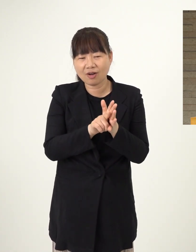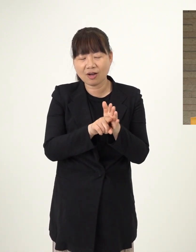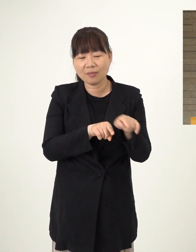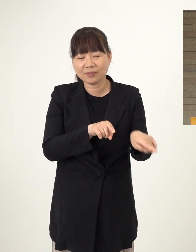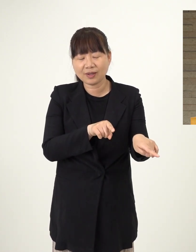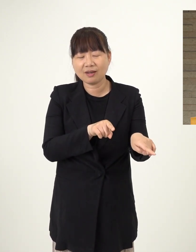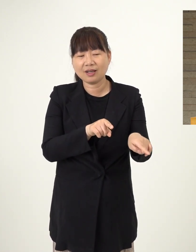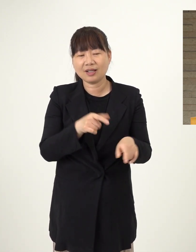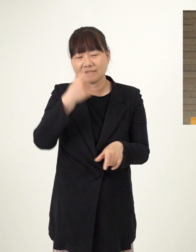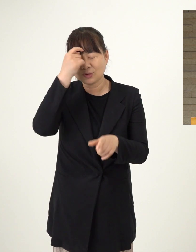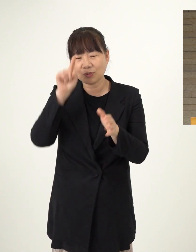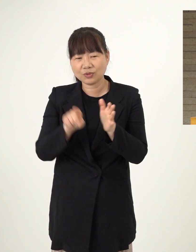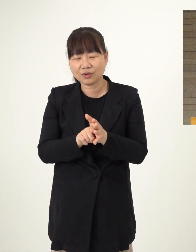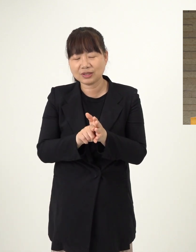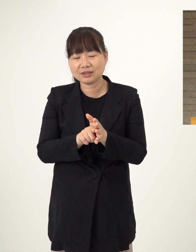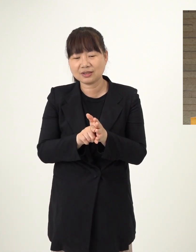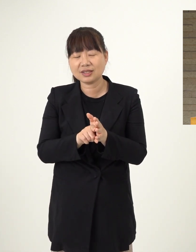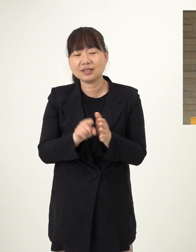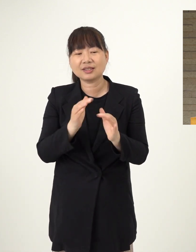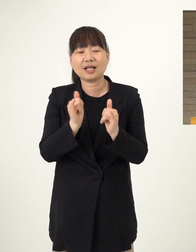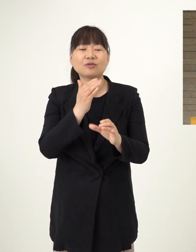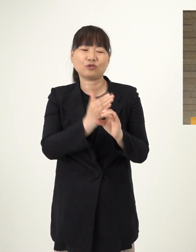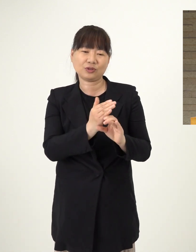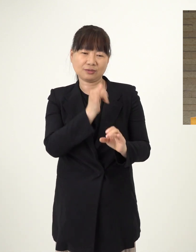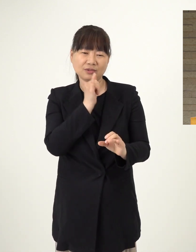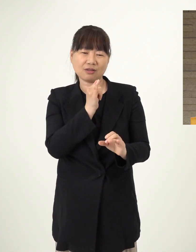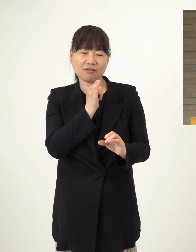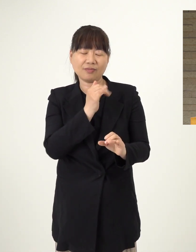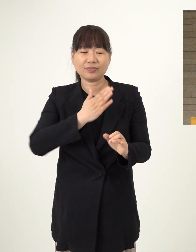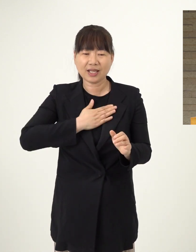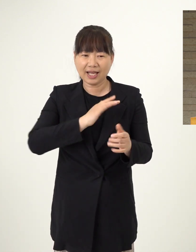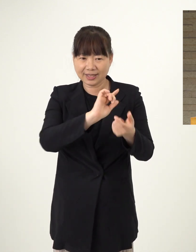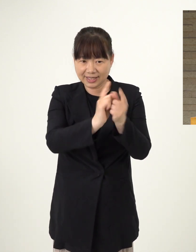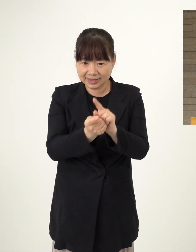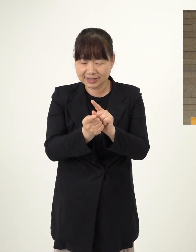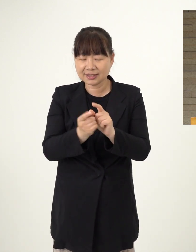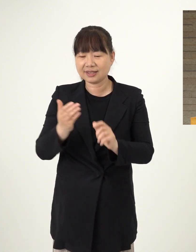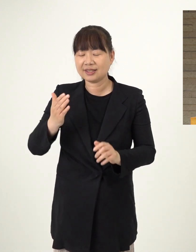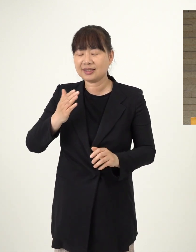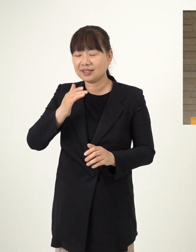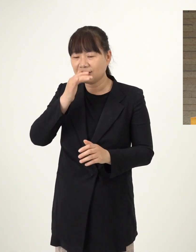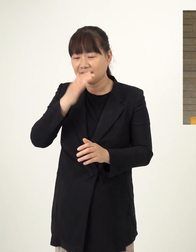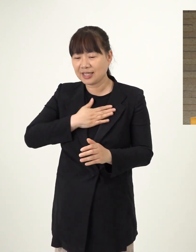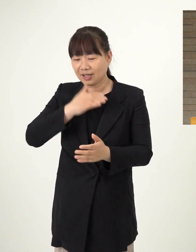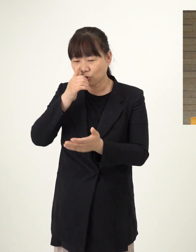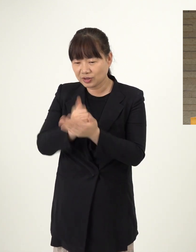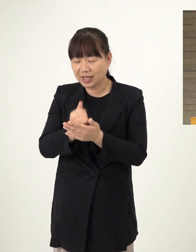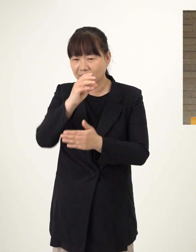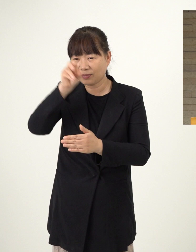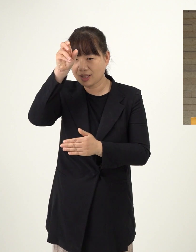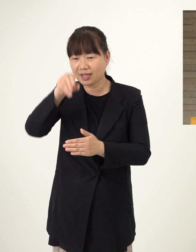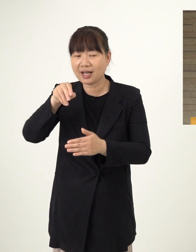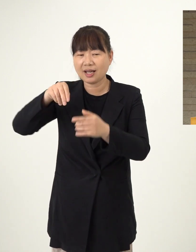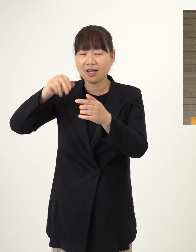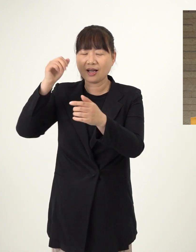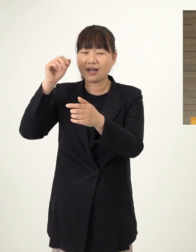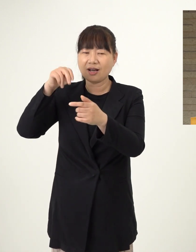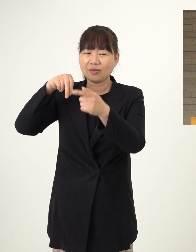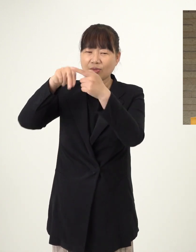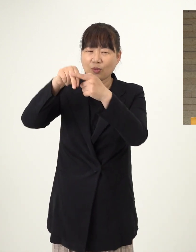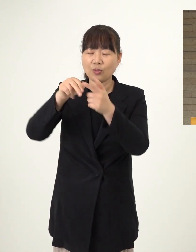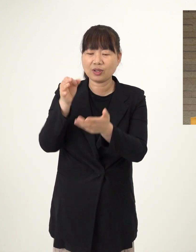됩니다. 나를 대신해서 내 죄를 십자가에 지불하시고